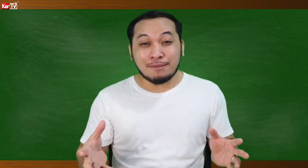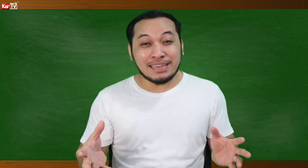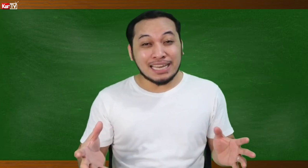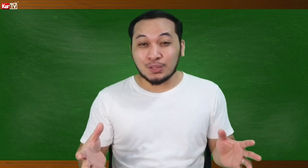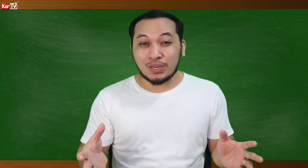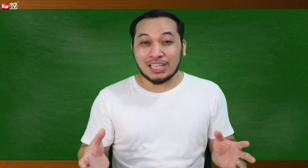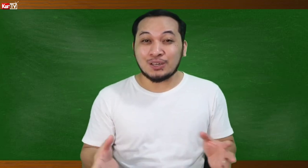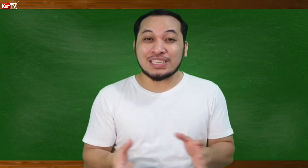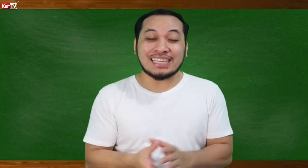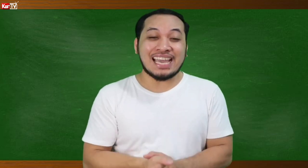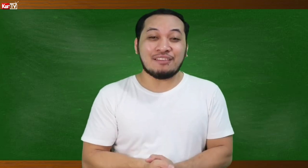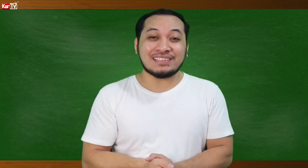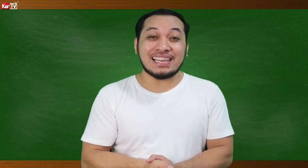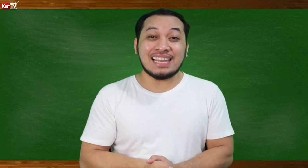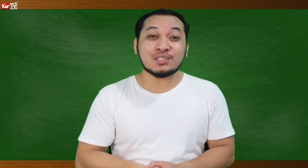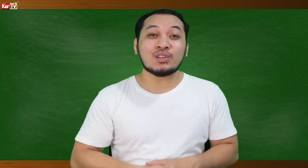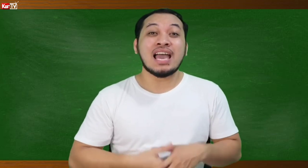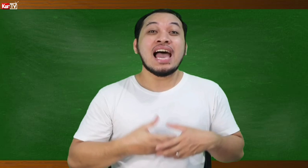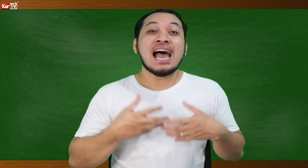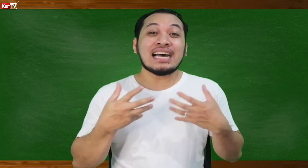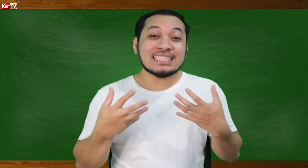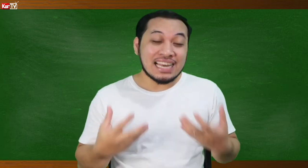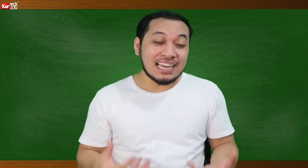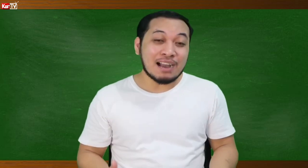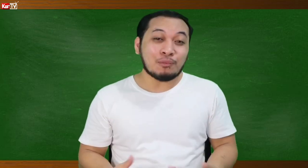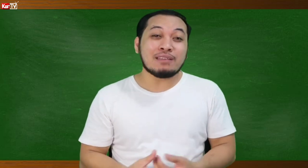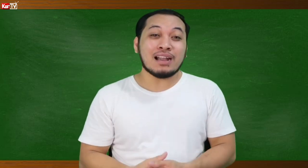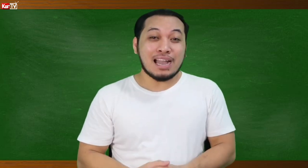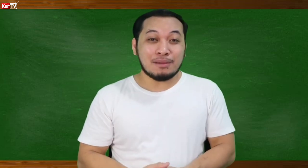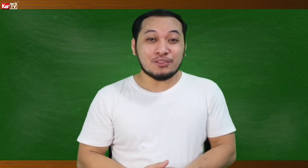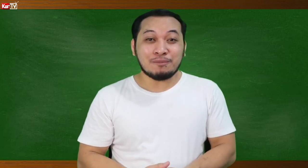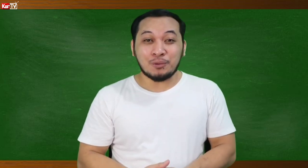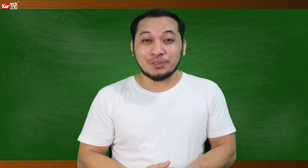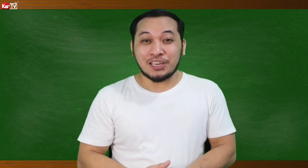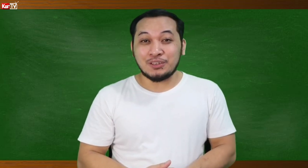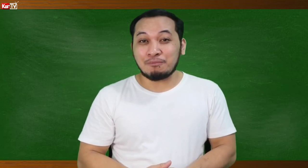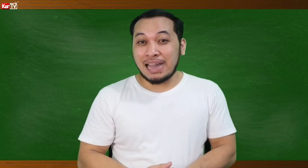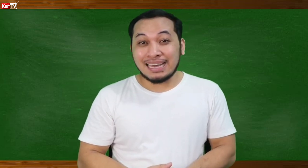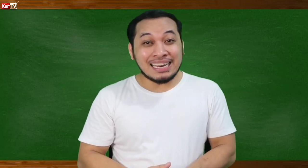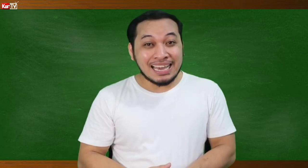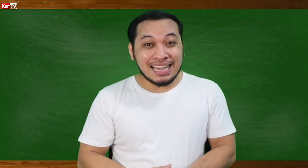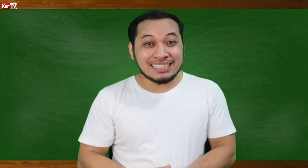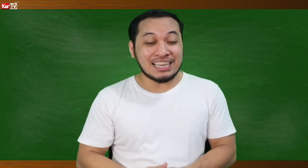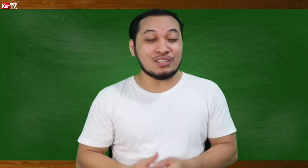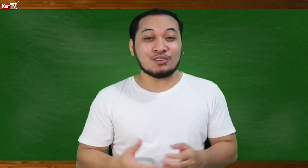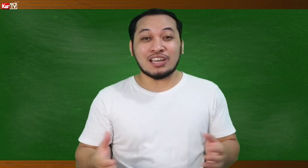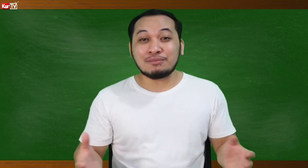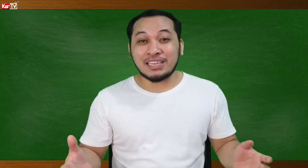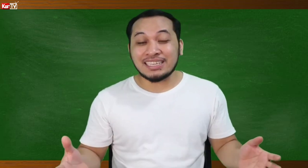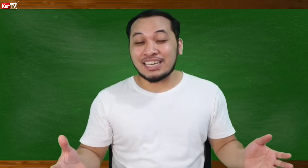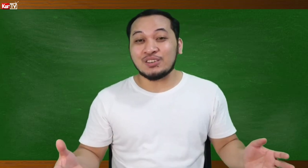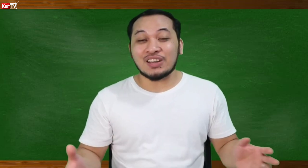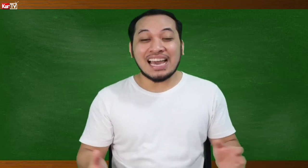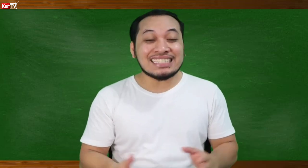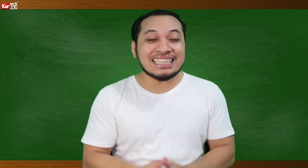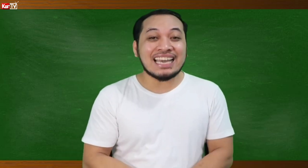May natutunan kayo sa ating FSL lesson at sana nga po ay magamit yun po sa inyong paaralan, sa inyong subject, sa inyong klase